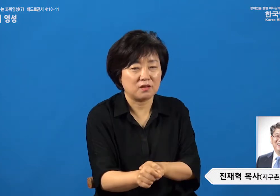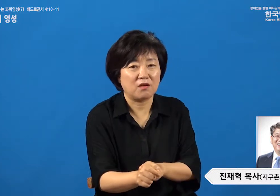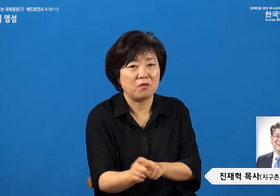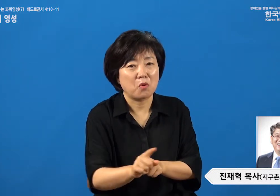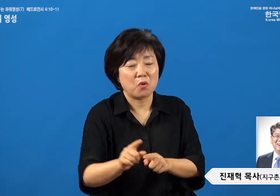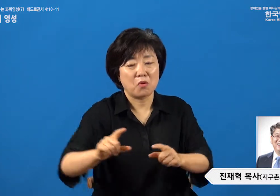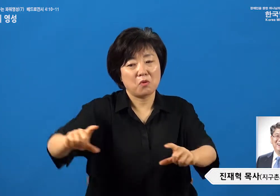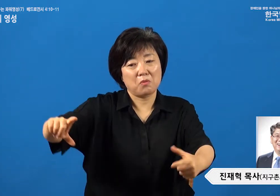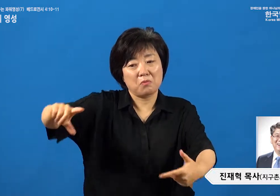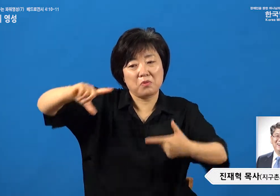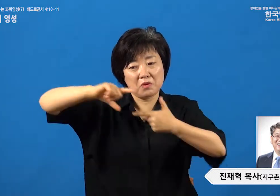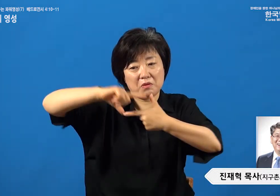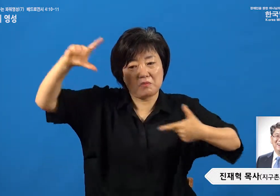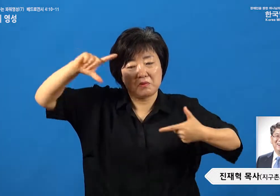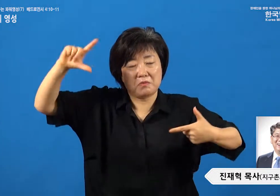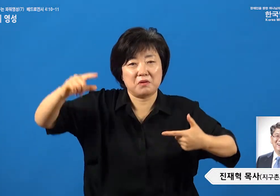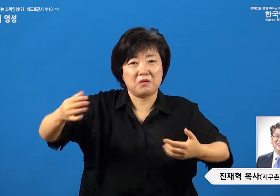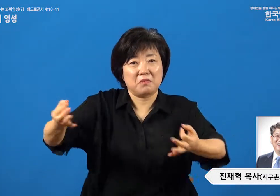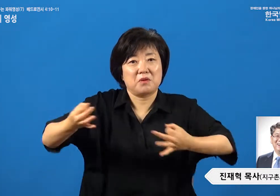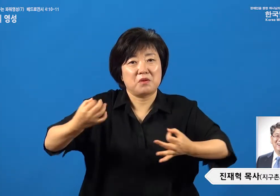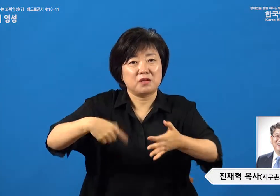생색을 내는 것이 아니라,